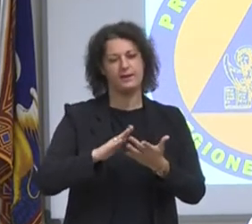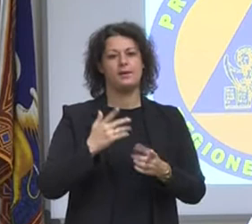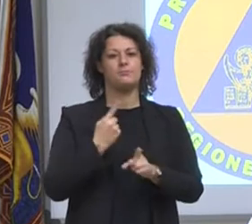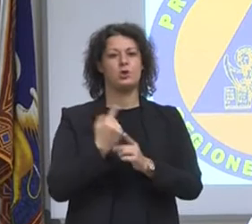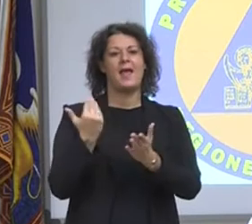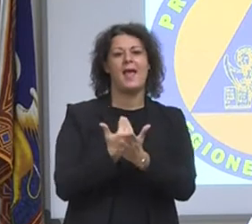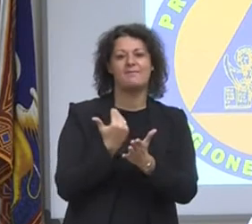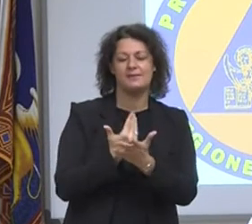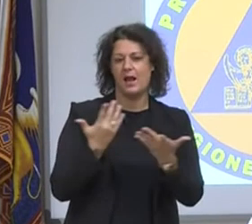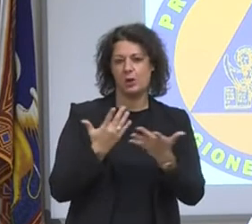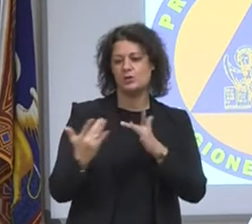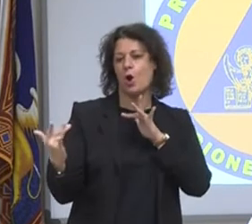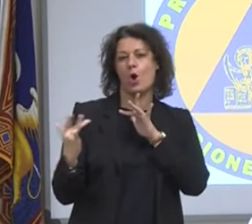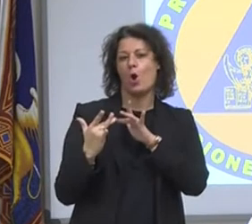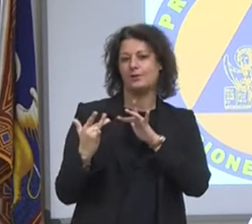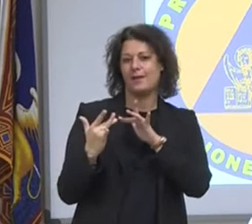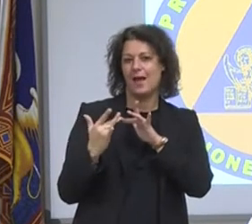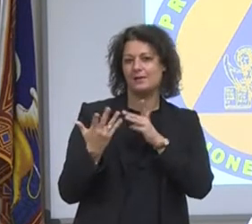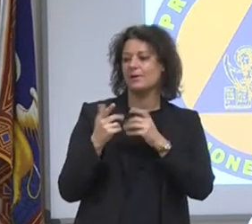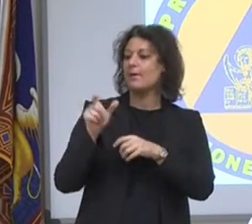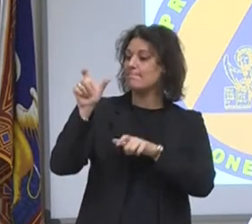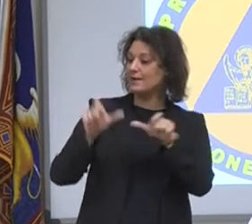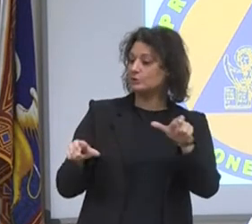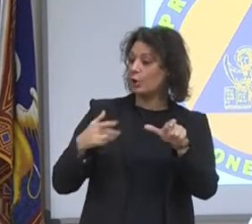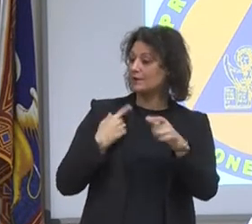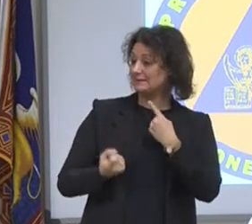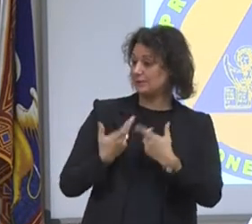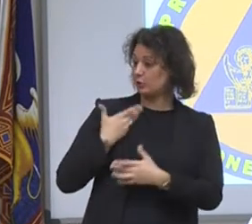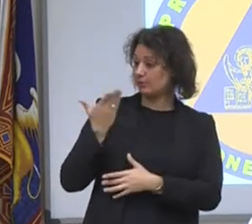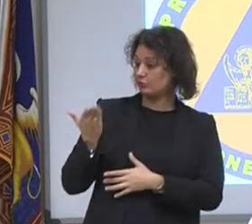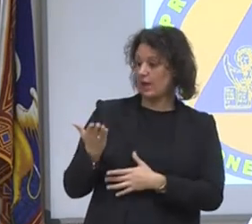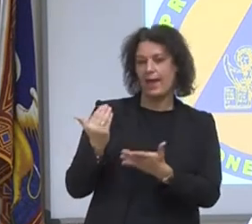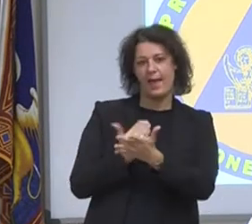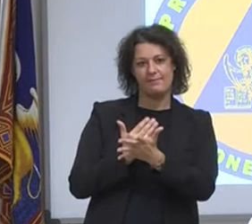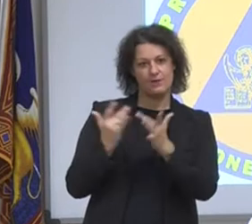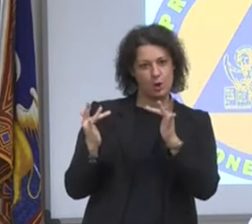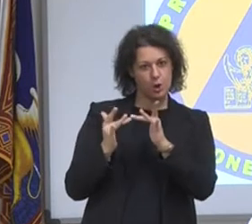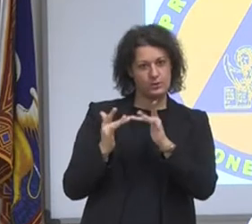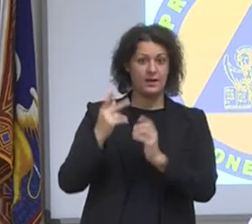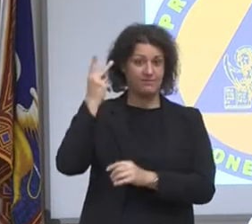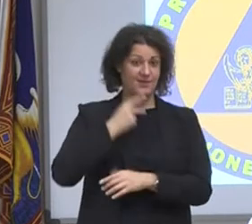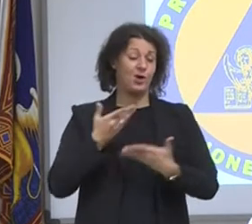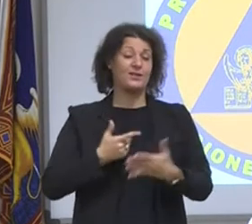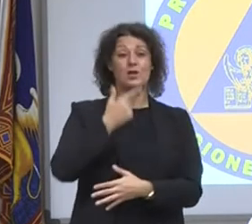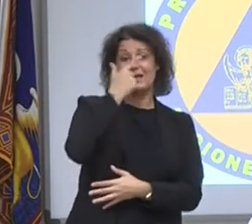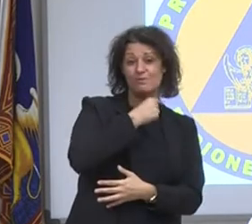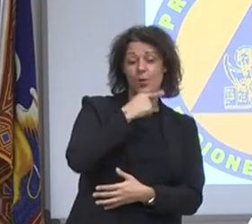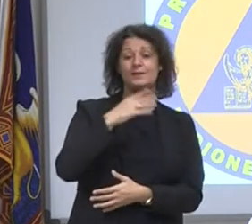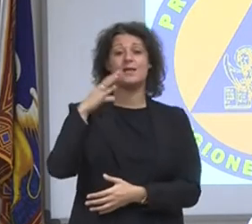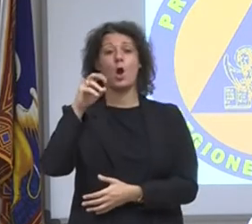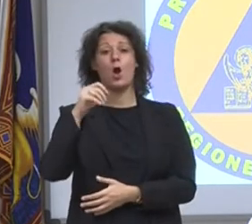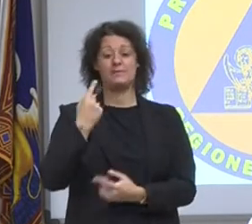evitare il contatto con persone che presentano sintomi, che spesso si sono simili tra il Covid e